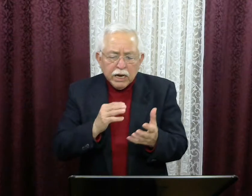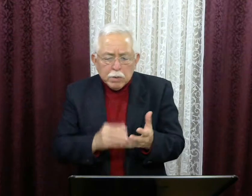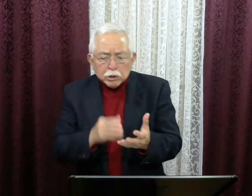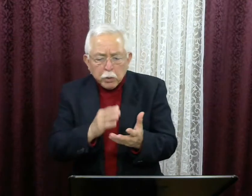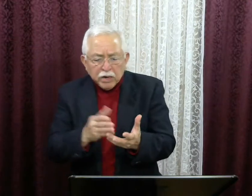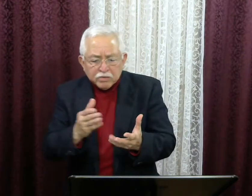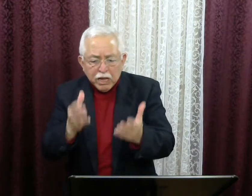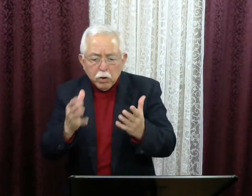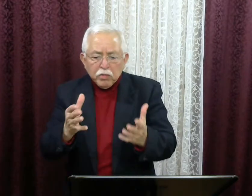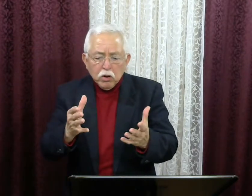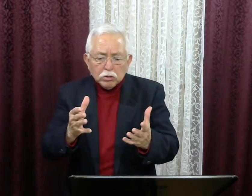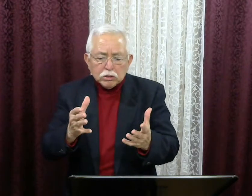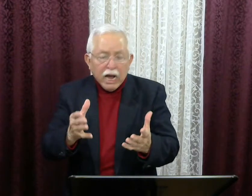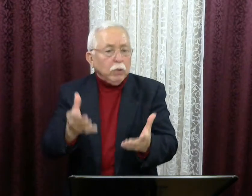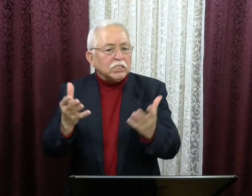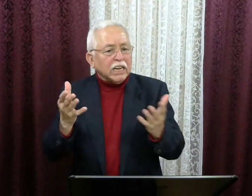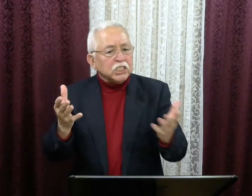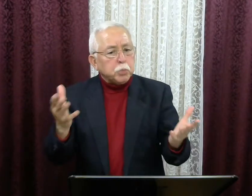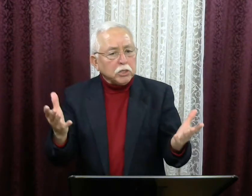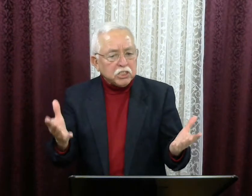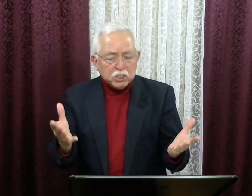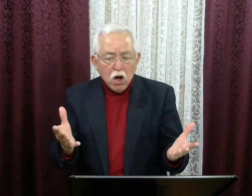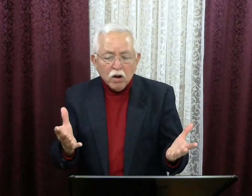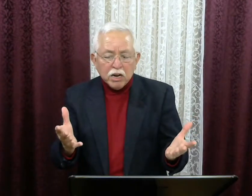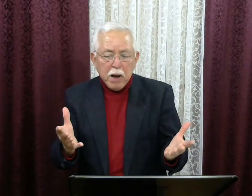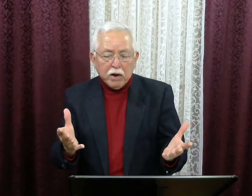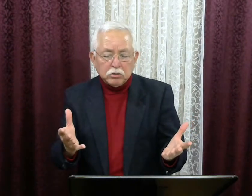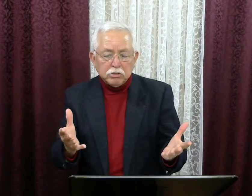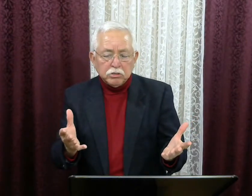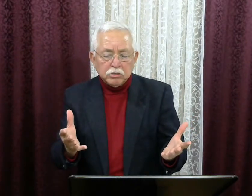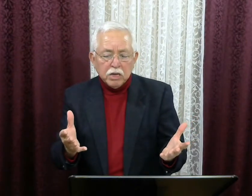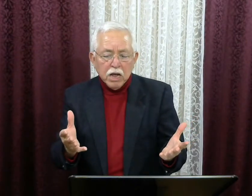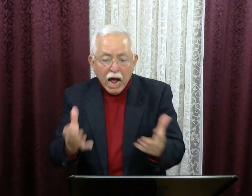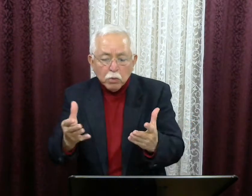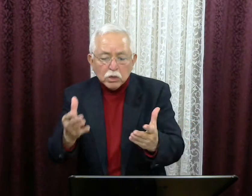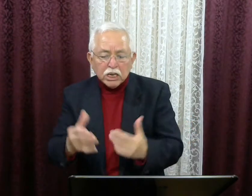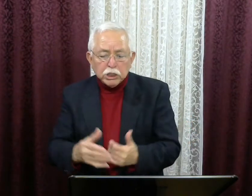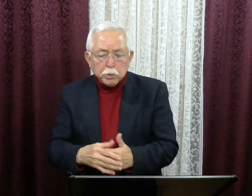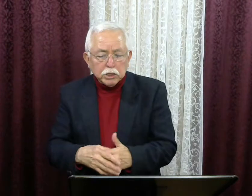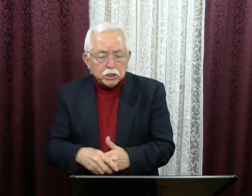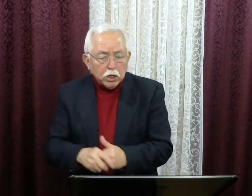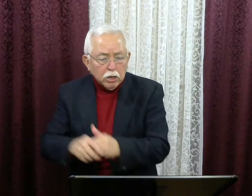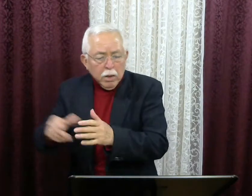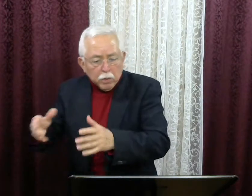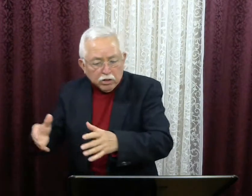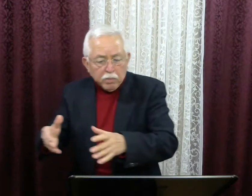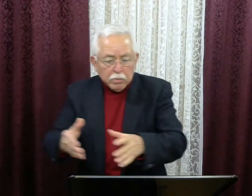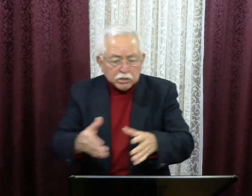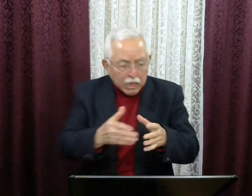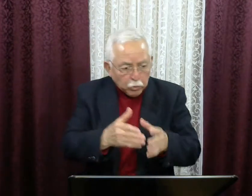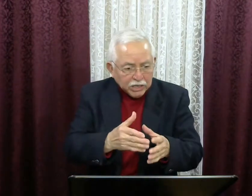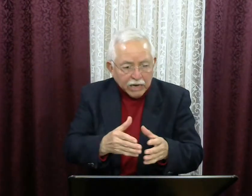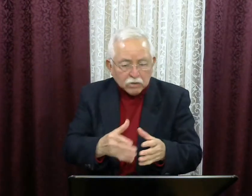Tenemos por entero a Dios a nuestra disposición, hermanos. A nuestra disposición, pero debemos adueñarnos de